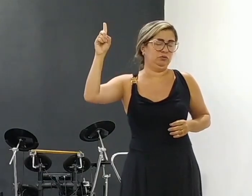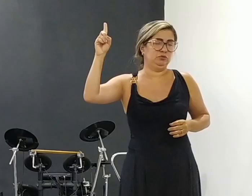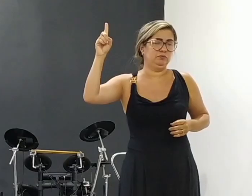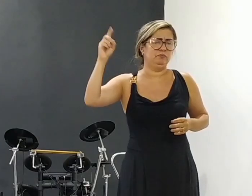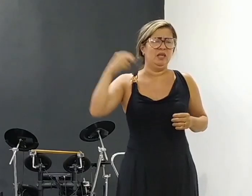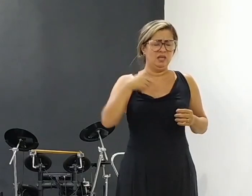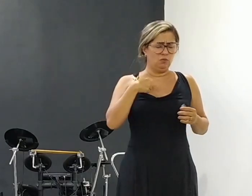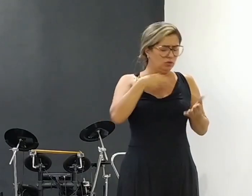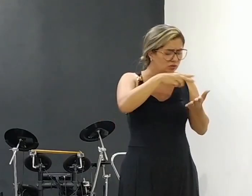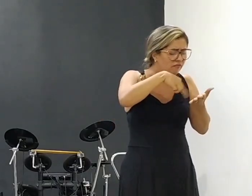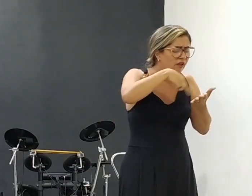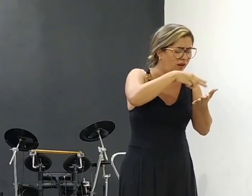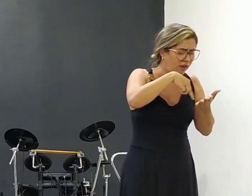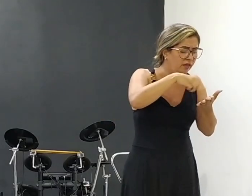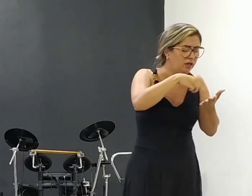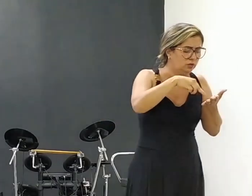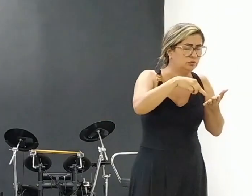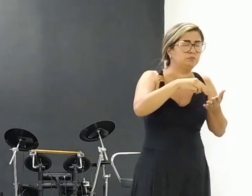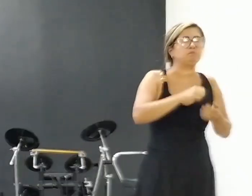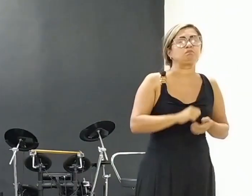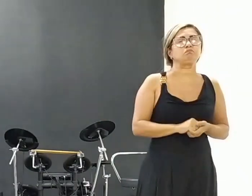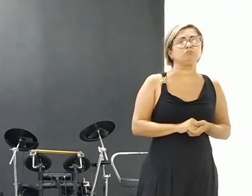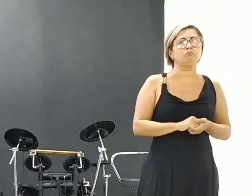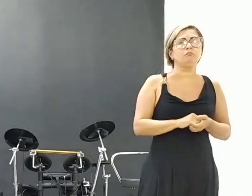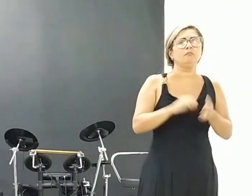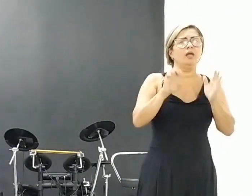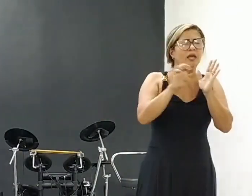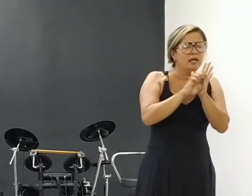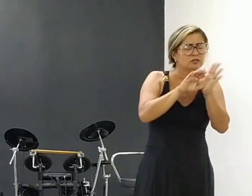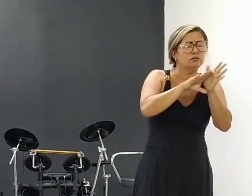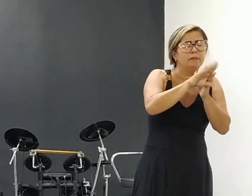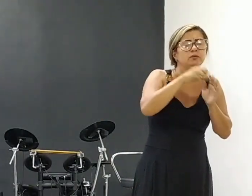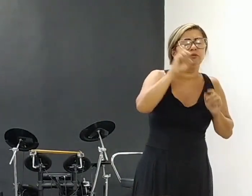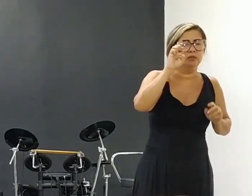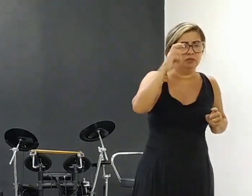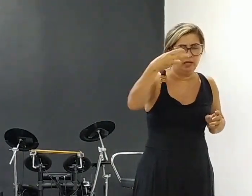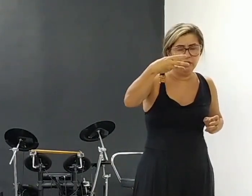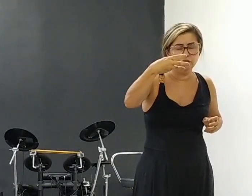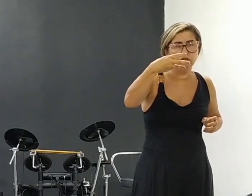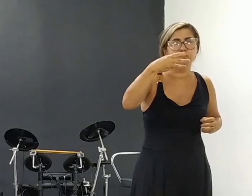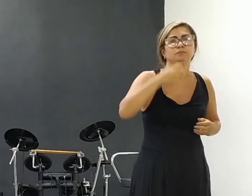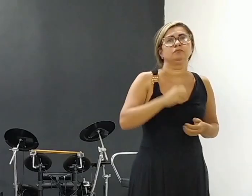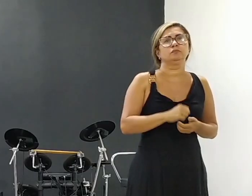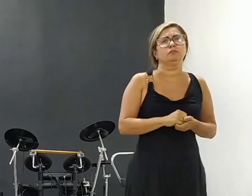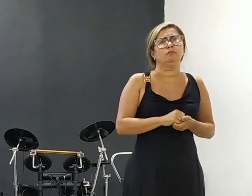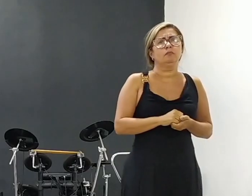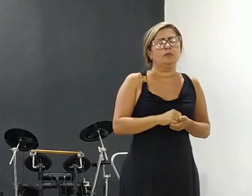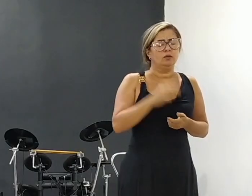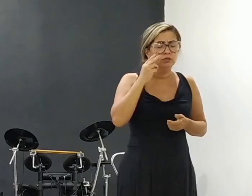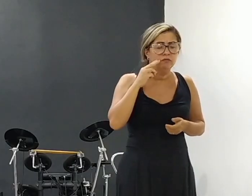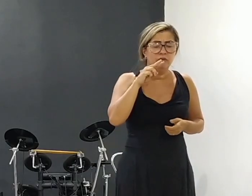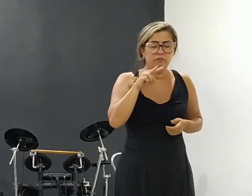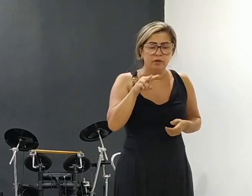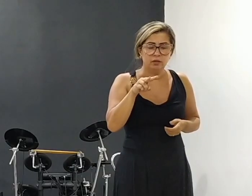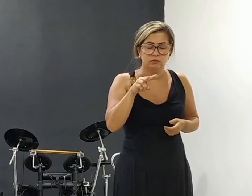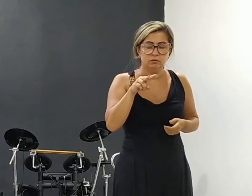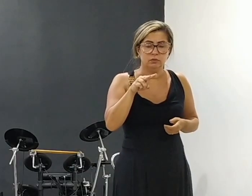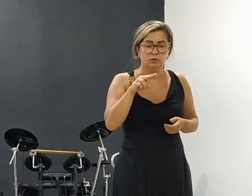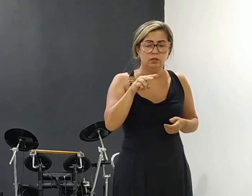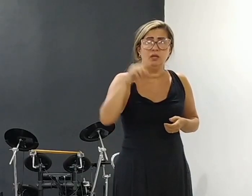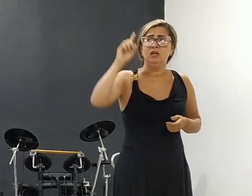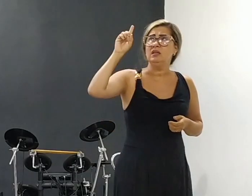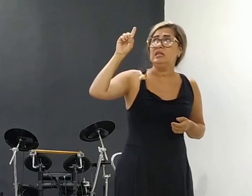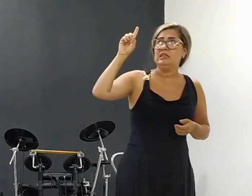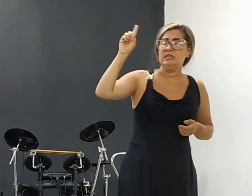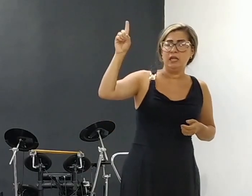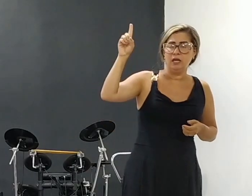quando eu estava lendo ali, Êxodo capítulo 3, eu estava vendo que